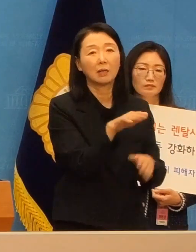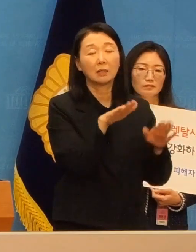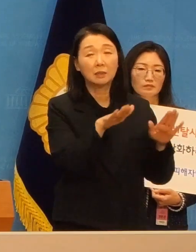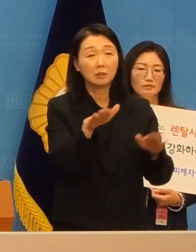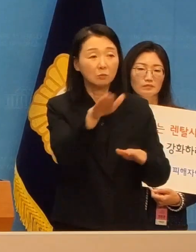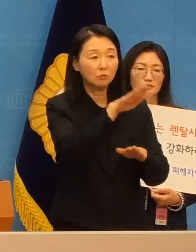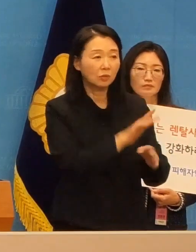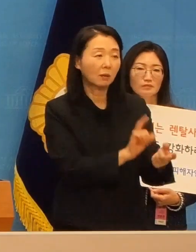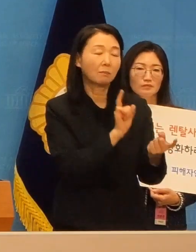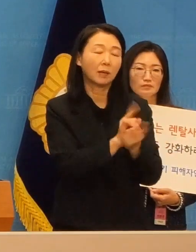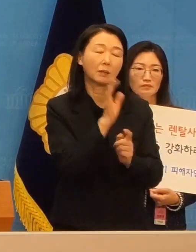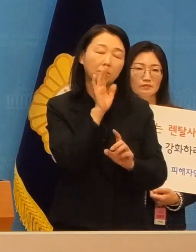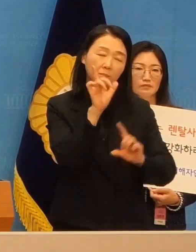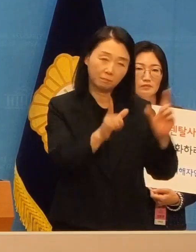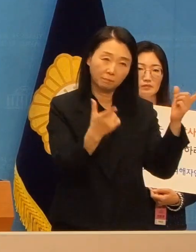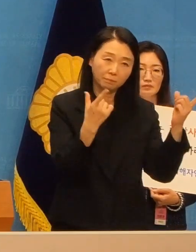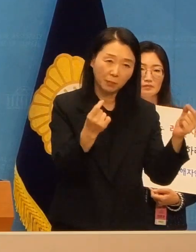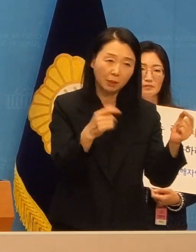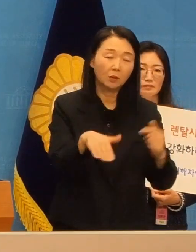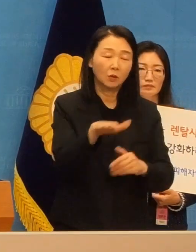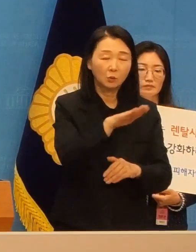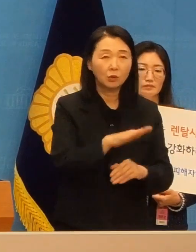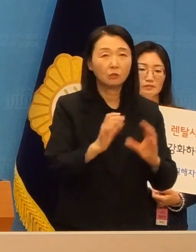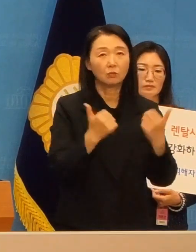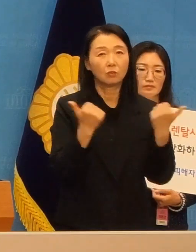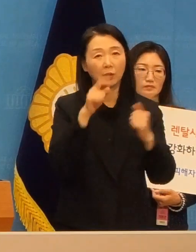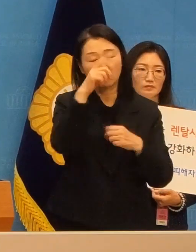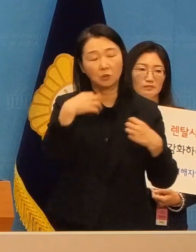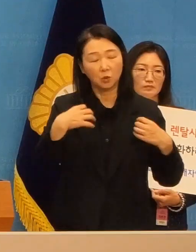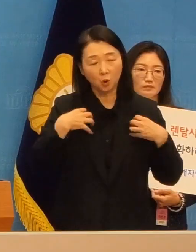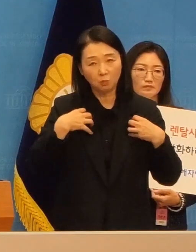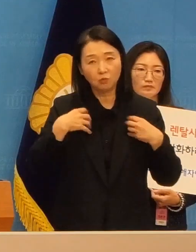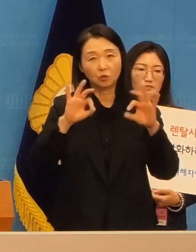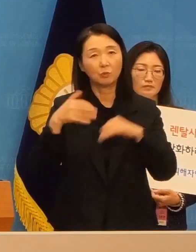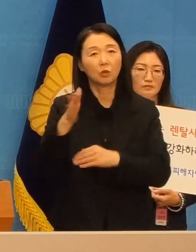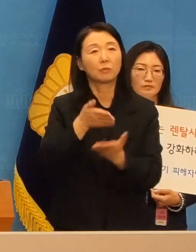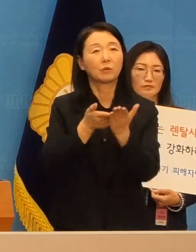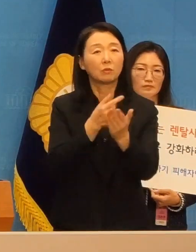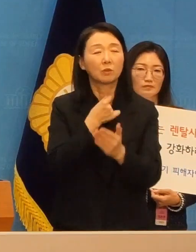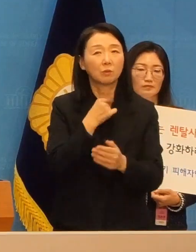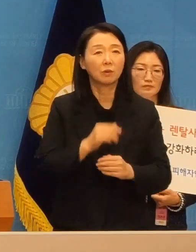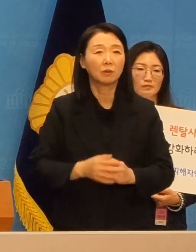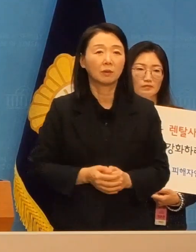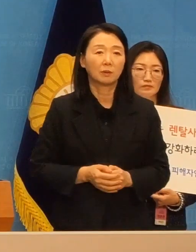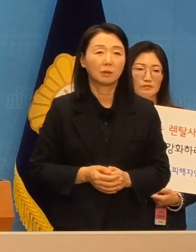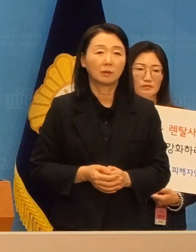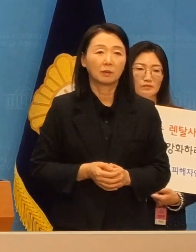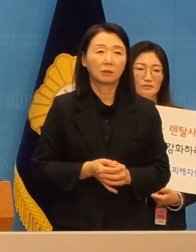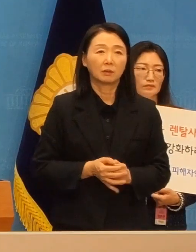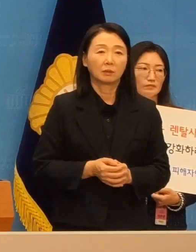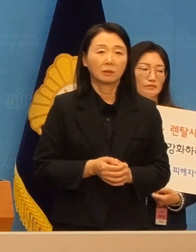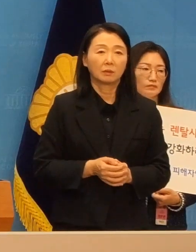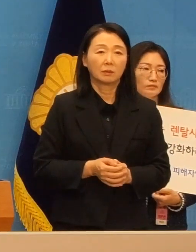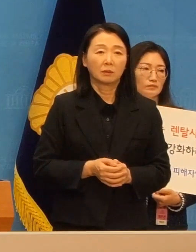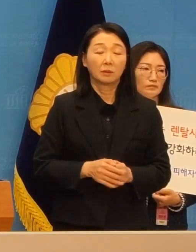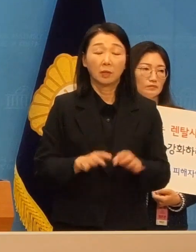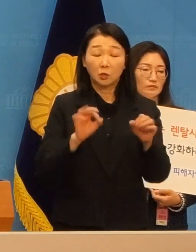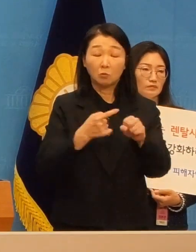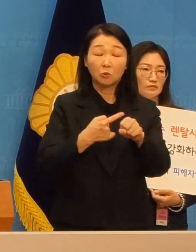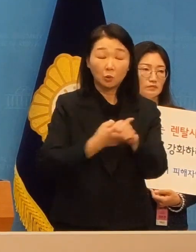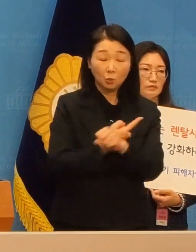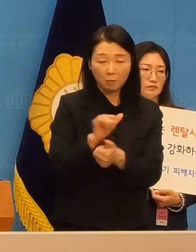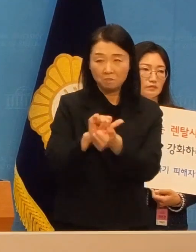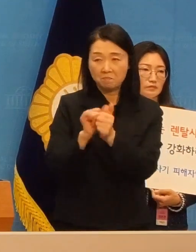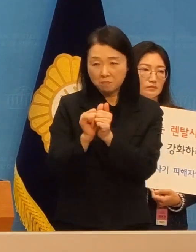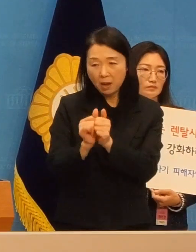우리가 마주한 실태입니다. 우리는 국회와 정부, 금융당국에 요청합니다. 비금융 렌탈채권